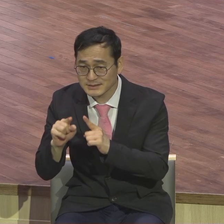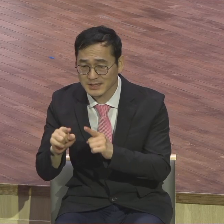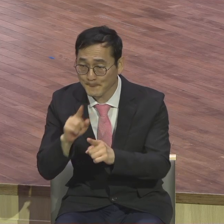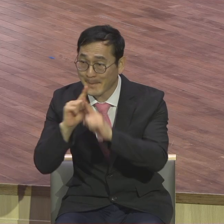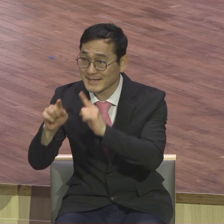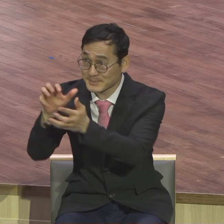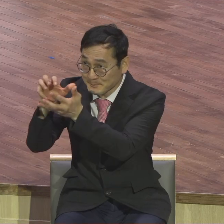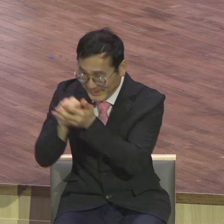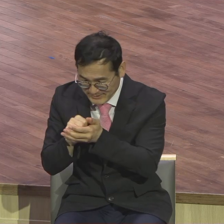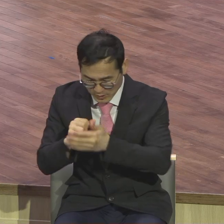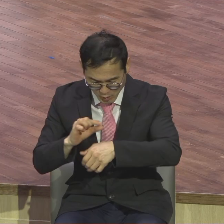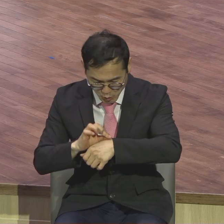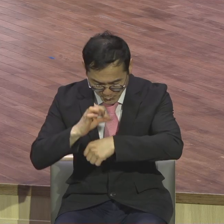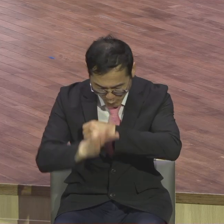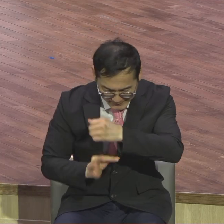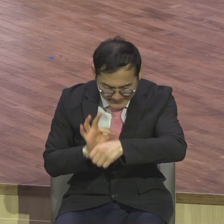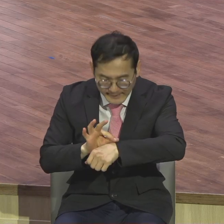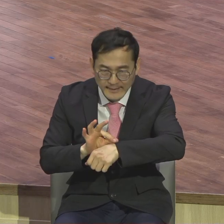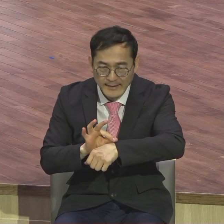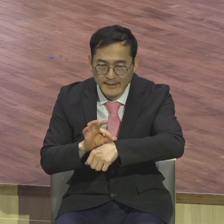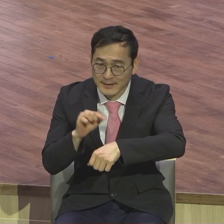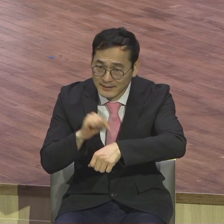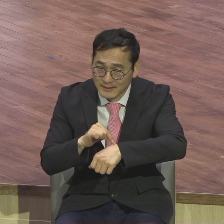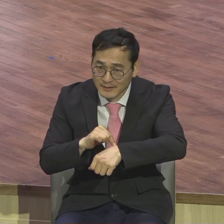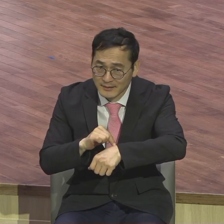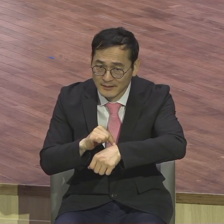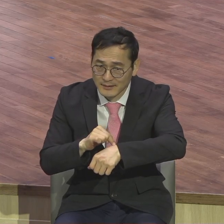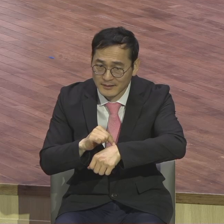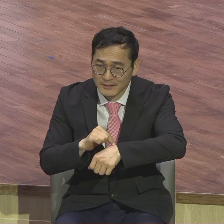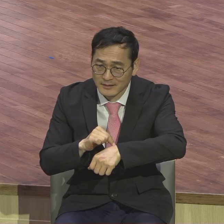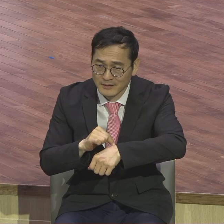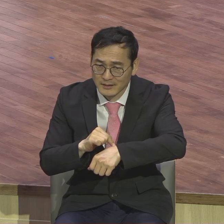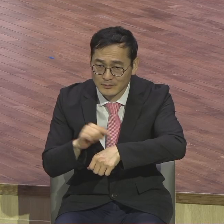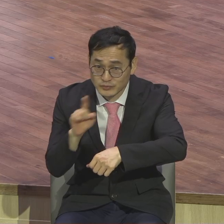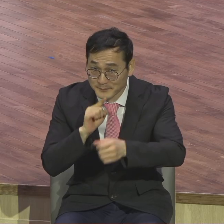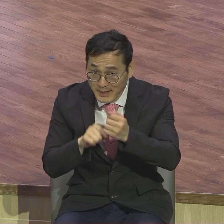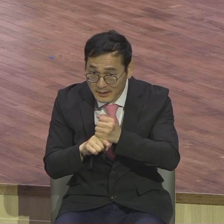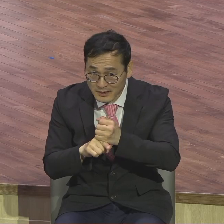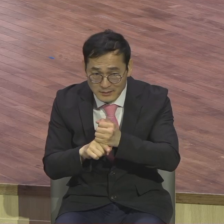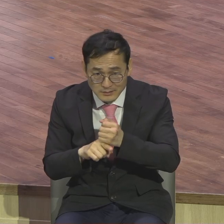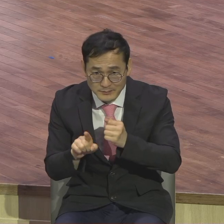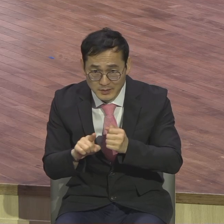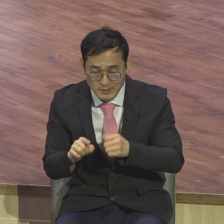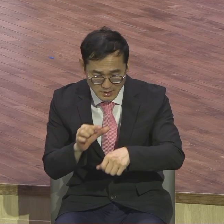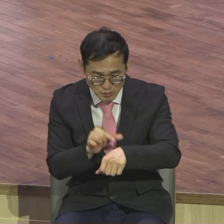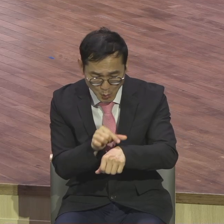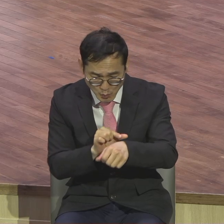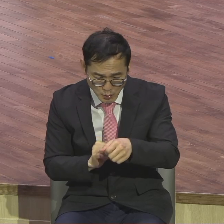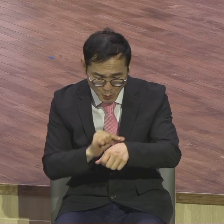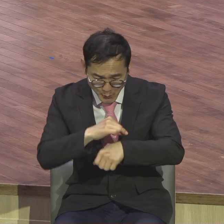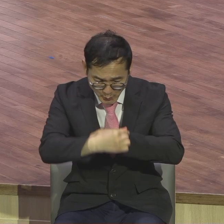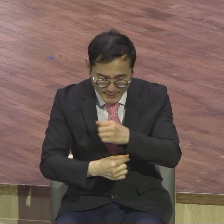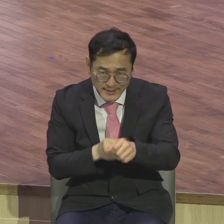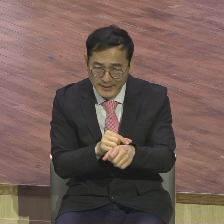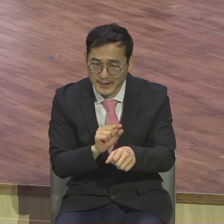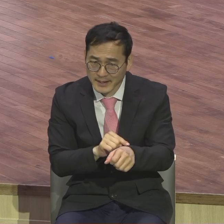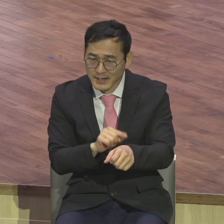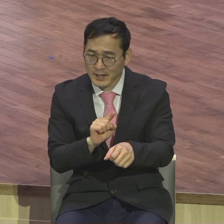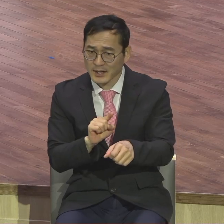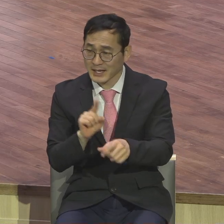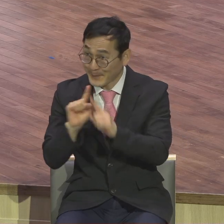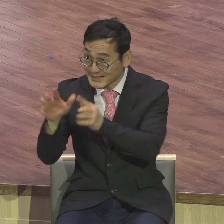손목에 매며 이것을 이 말이 무슨 말입니까 손목에 말한 말은 말씀이